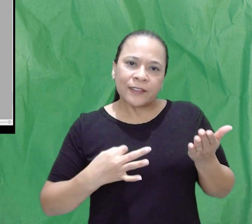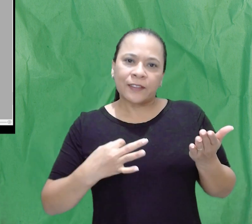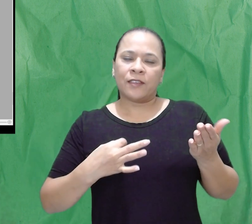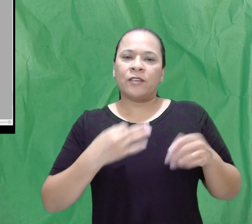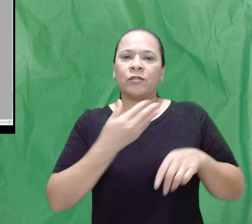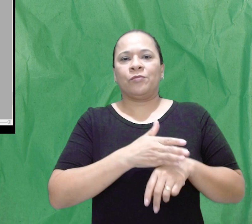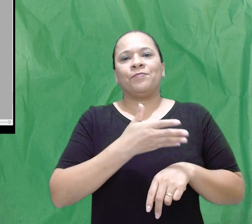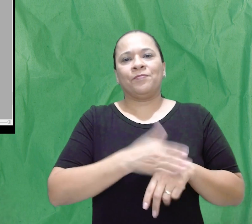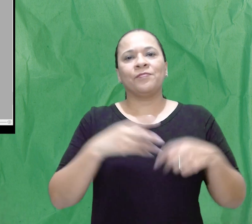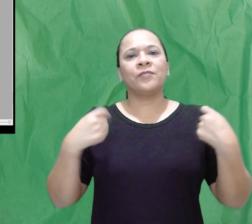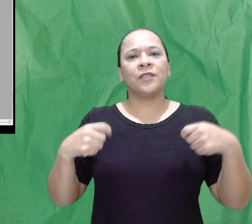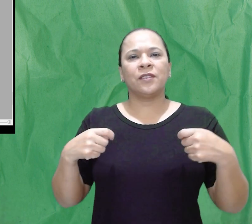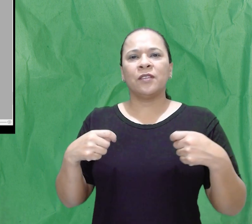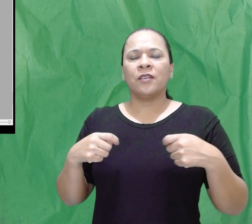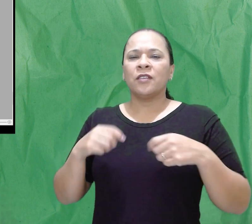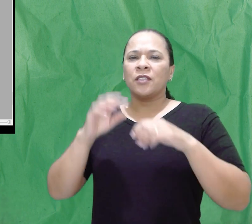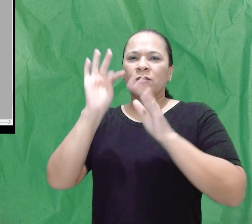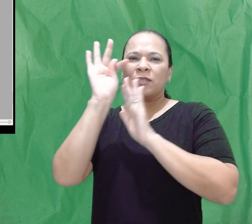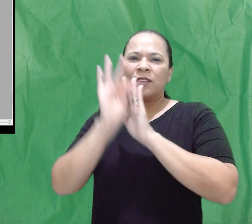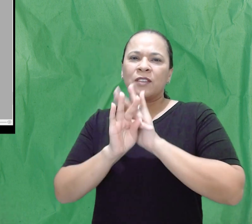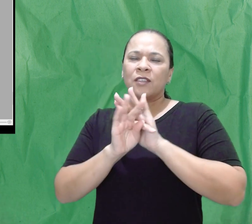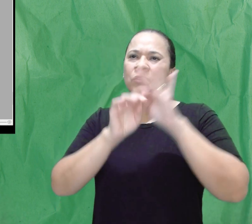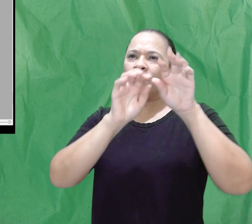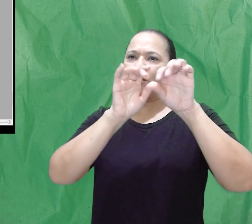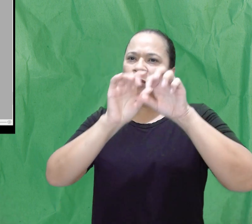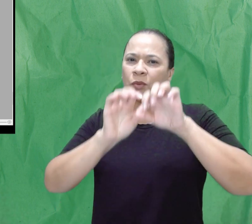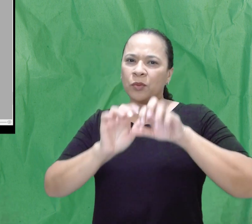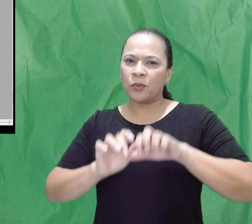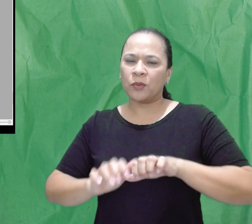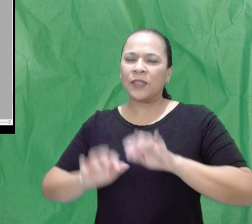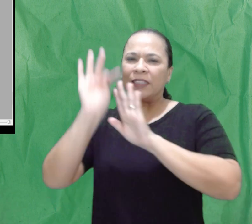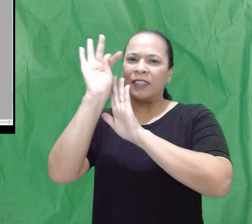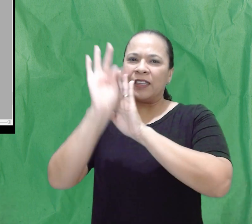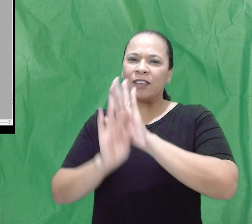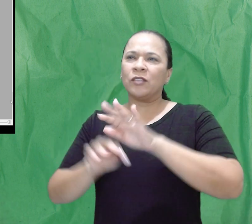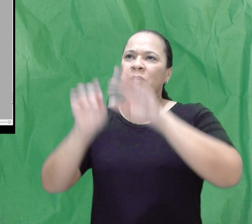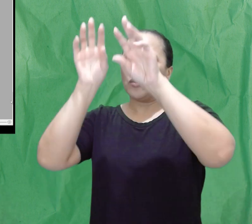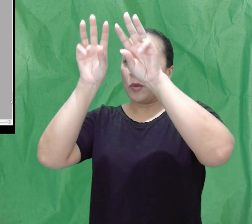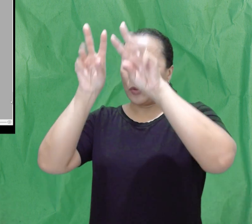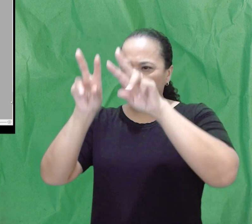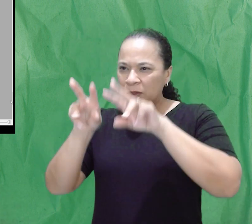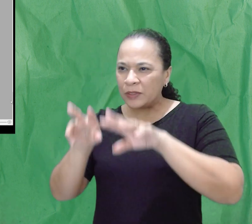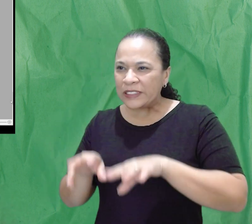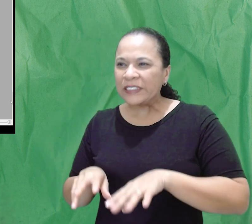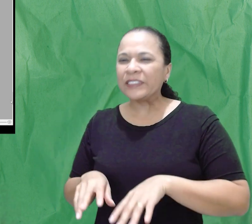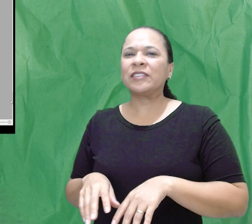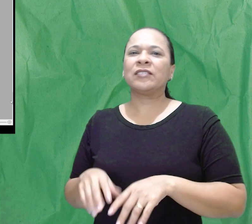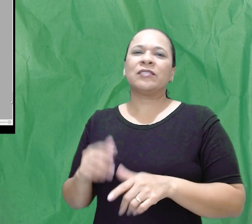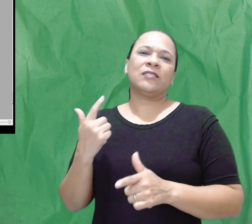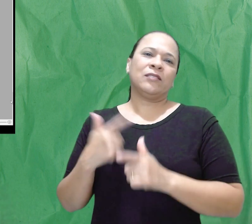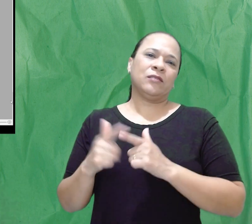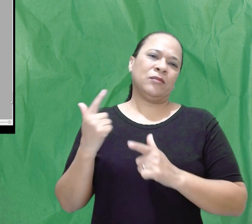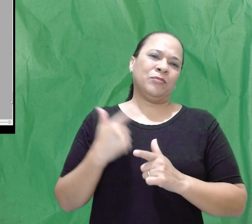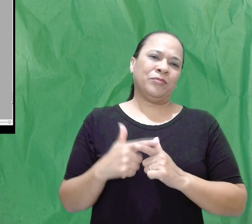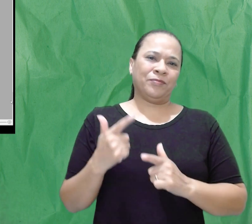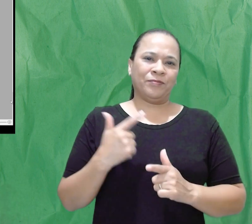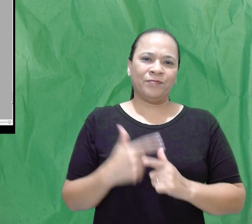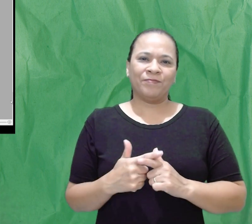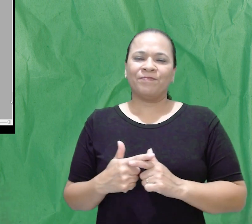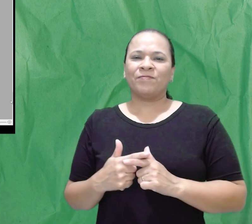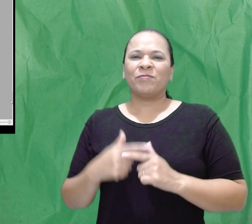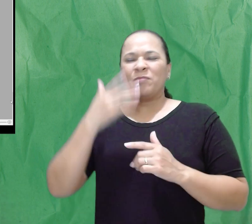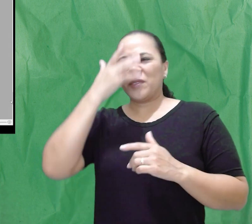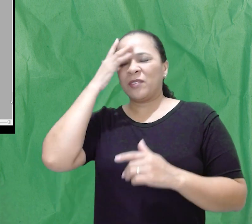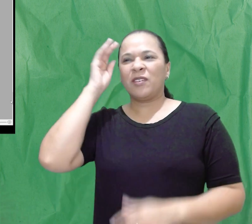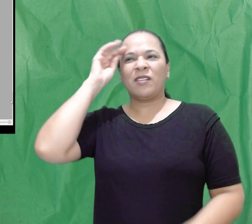quando a gente tem um texto mal escrito, a gente enfrenta vários problemas. Primeiro, desmotivação, porque ninguém